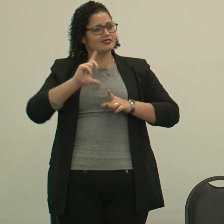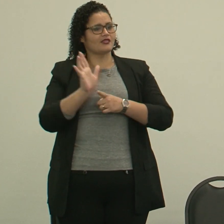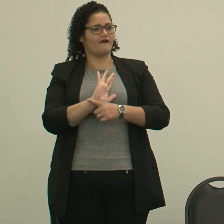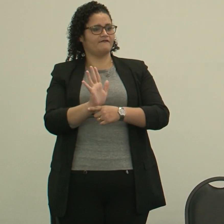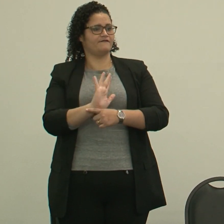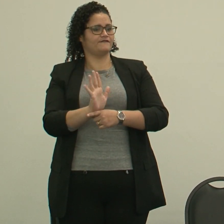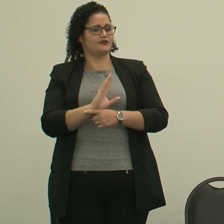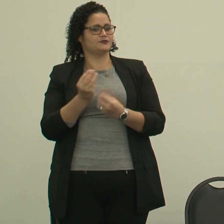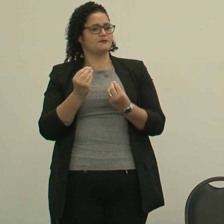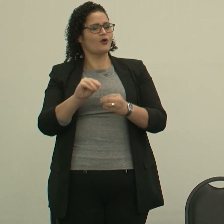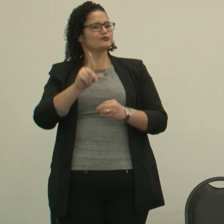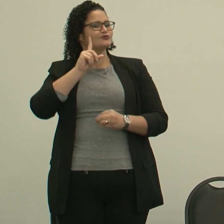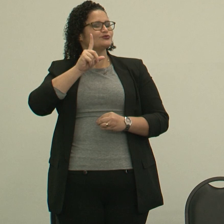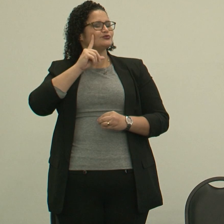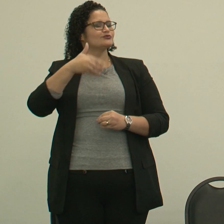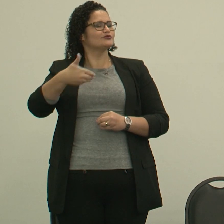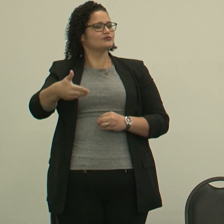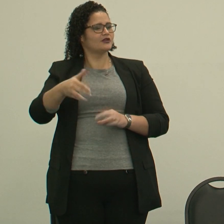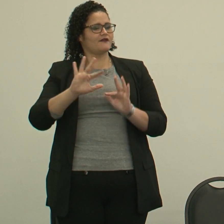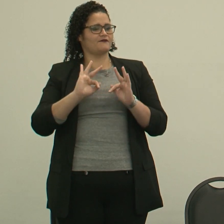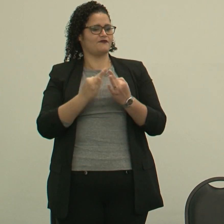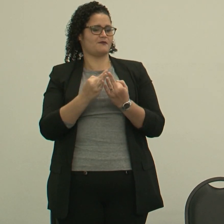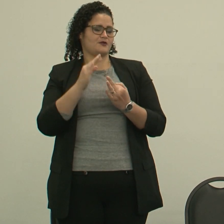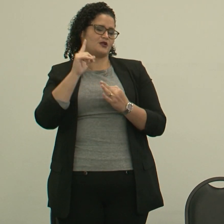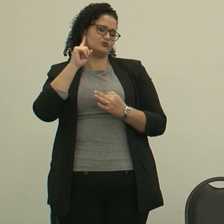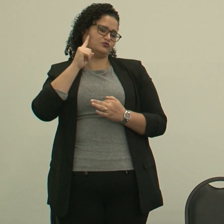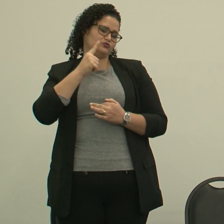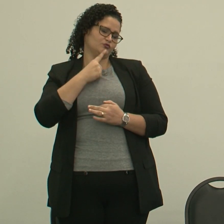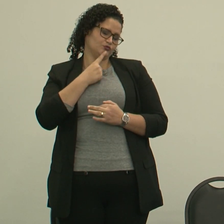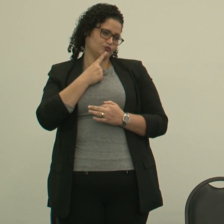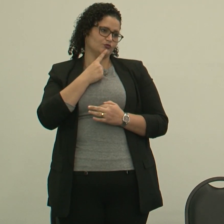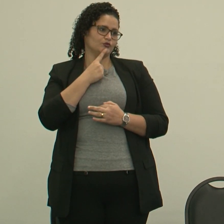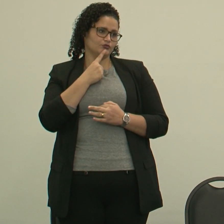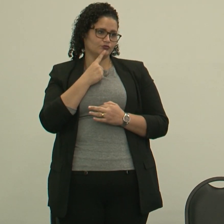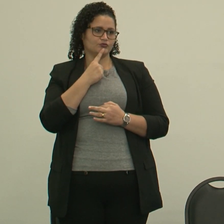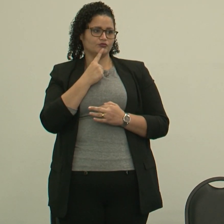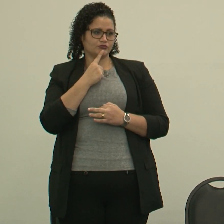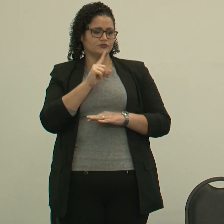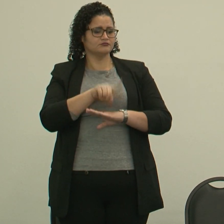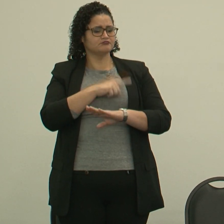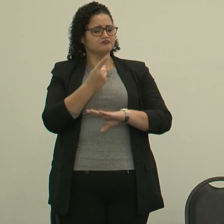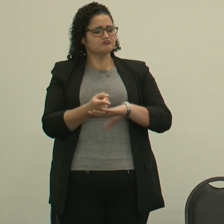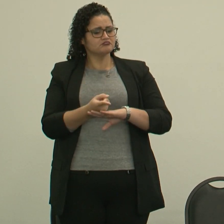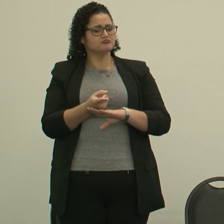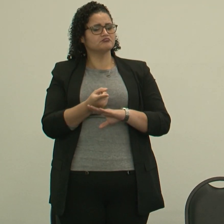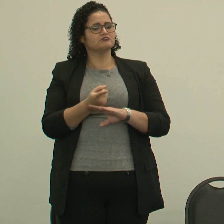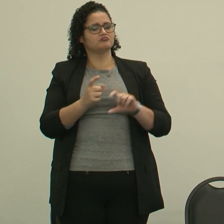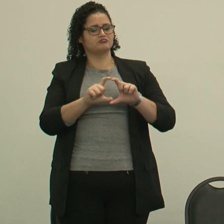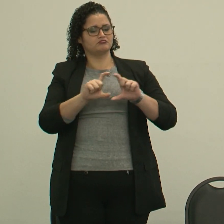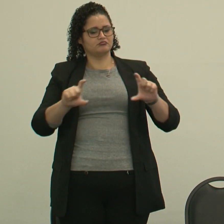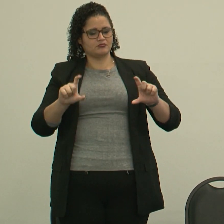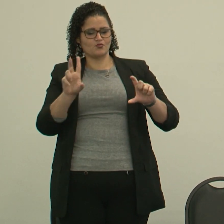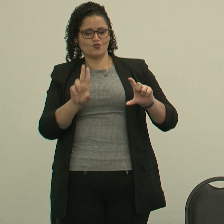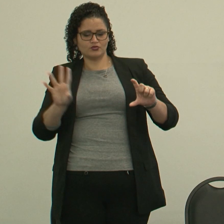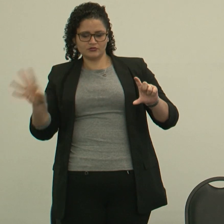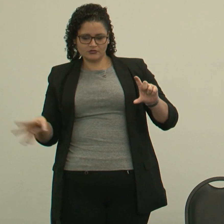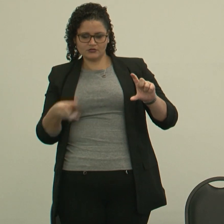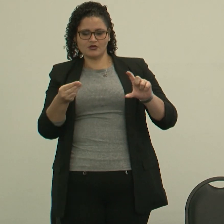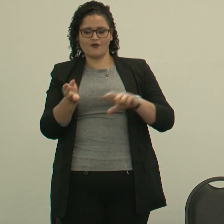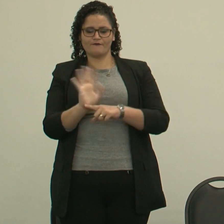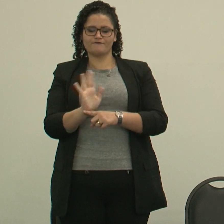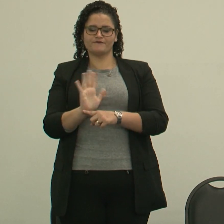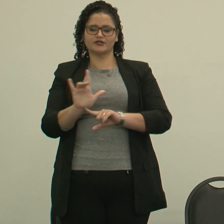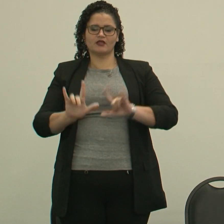que ele mostra o cotidiano de uma família surda. Então, se trabalharia a tirinha e se usaria o vídeo também